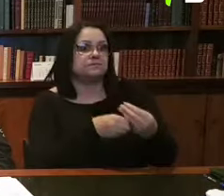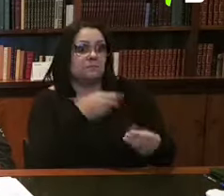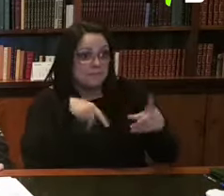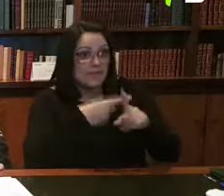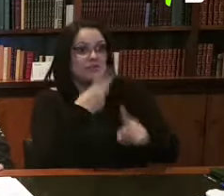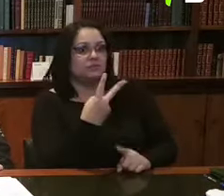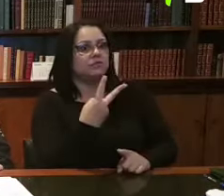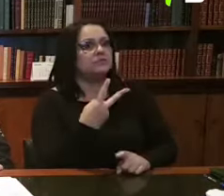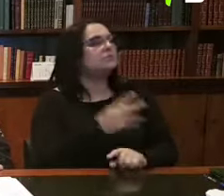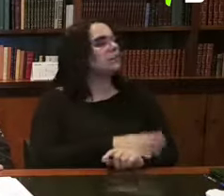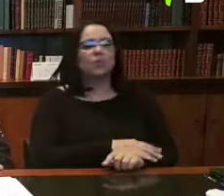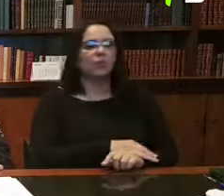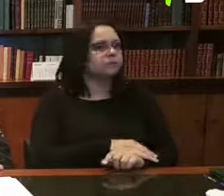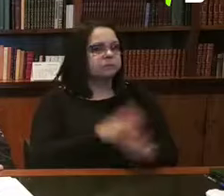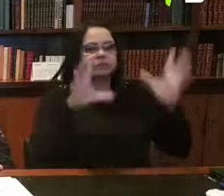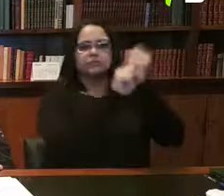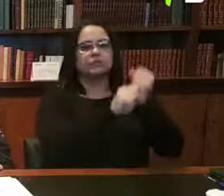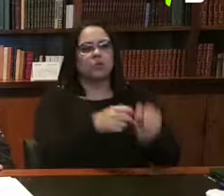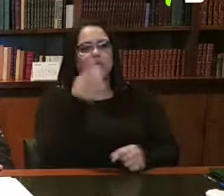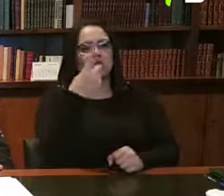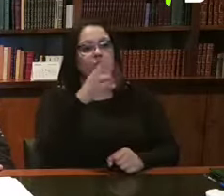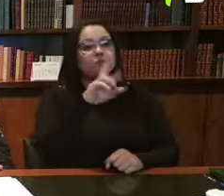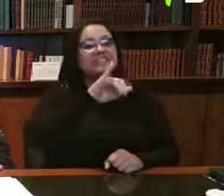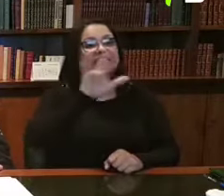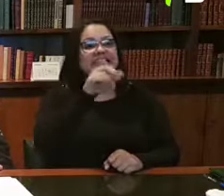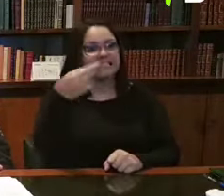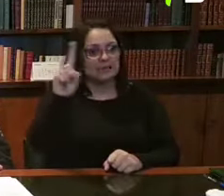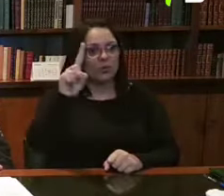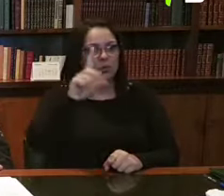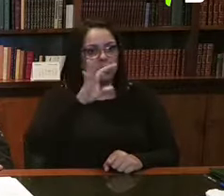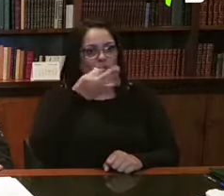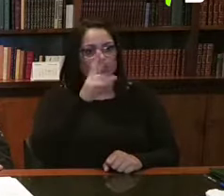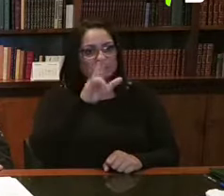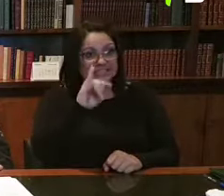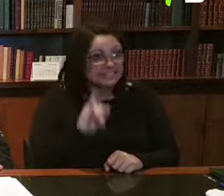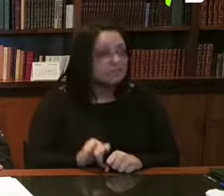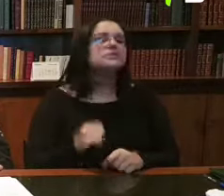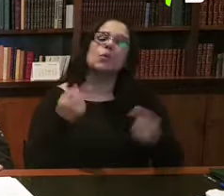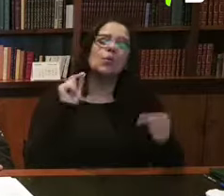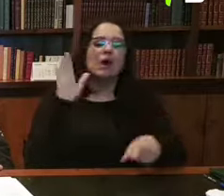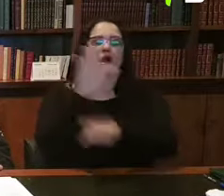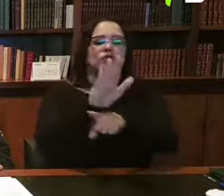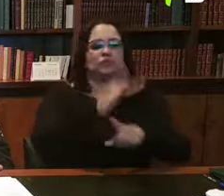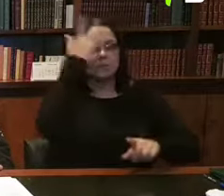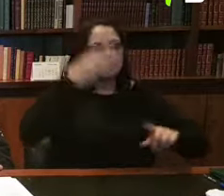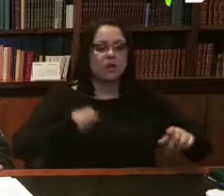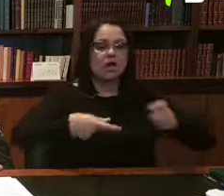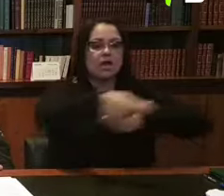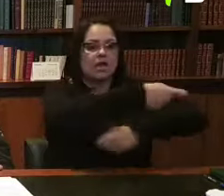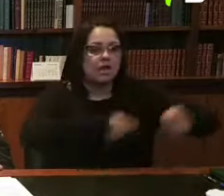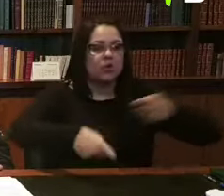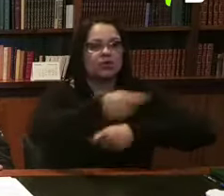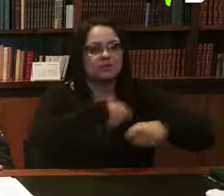de 1 trilhão então tem muito milhão de recurso que mantiveram os sinais vitais da economia a economia está respirando ela tá não ela tá com se